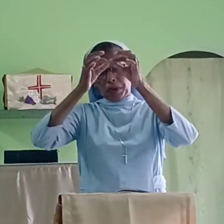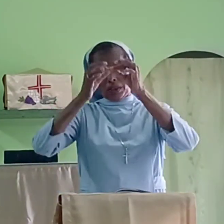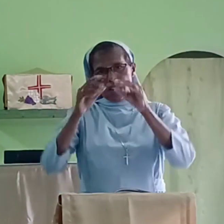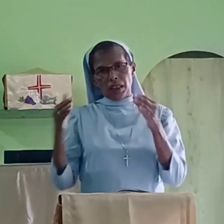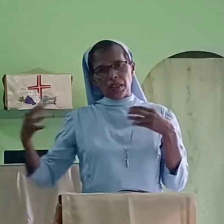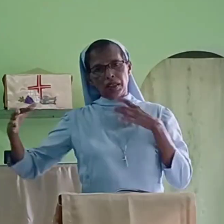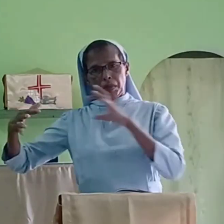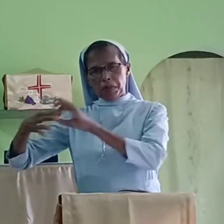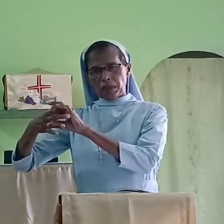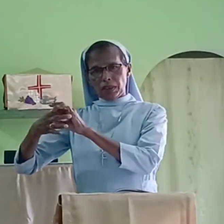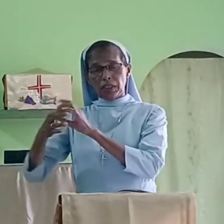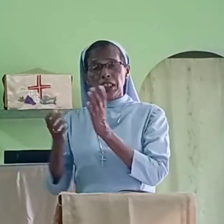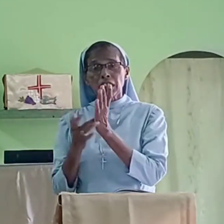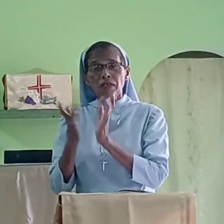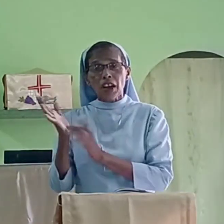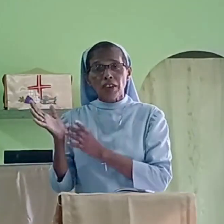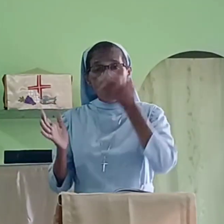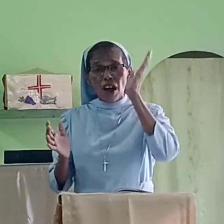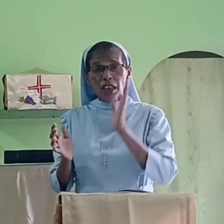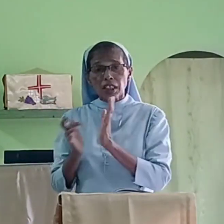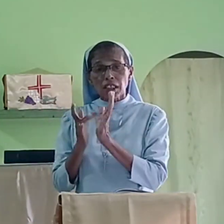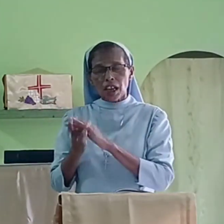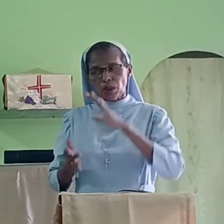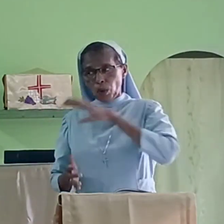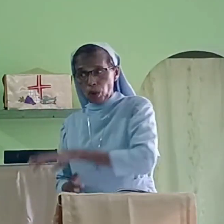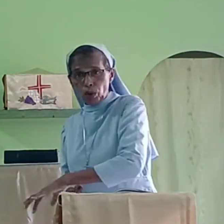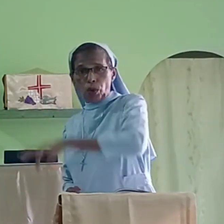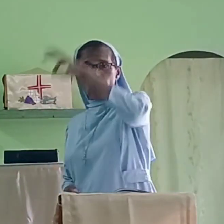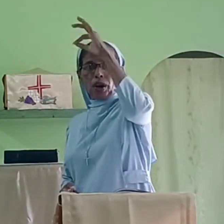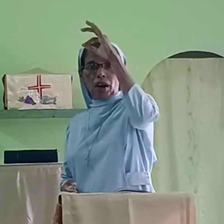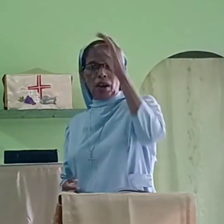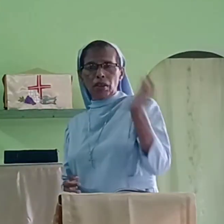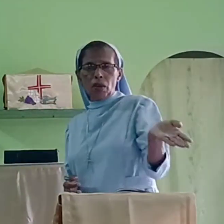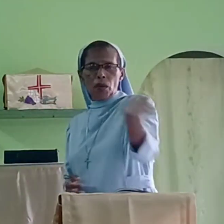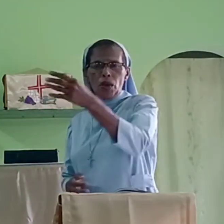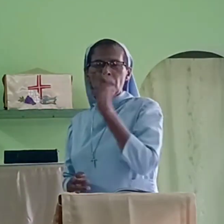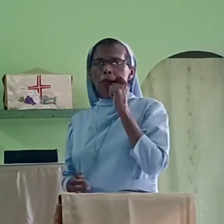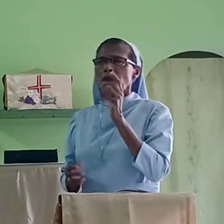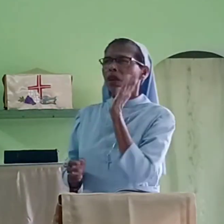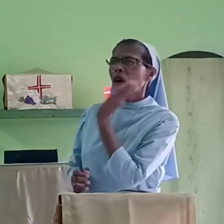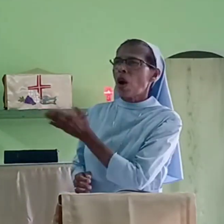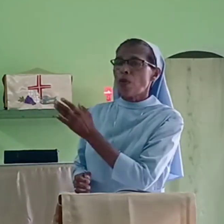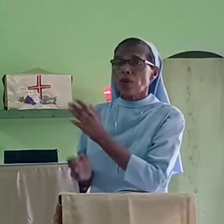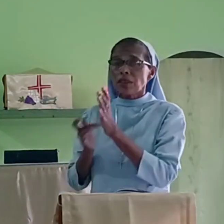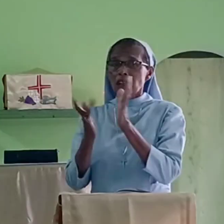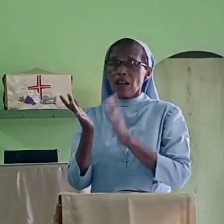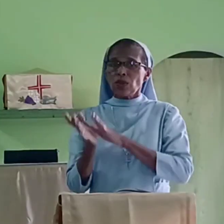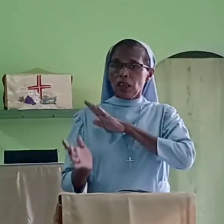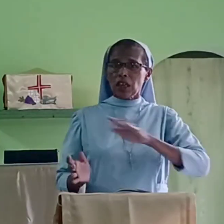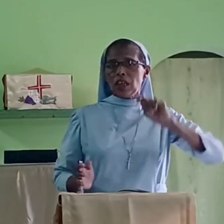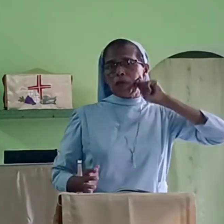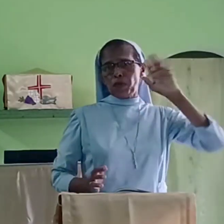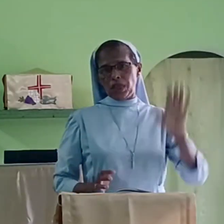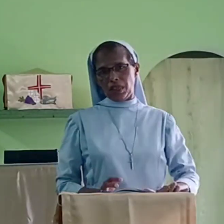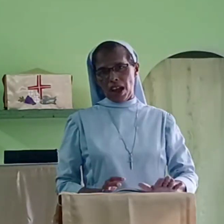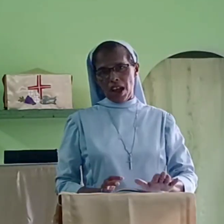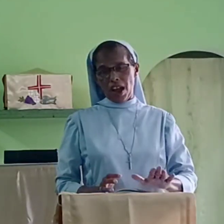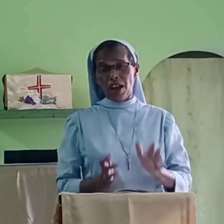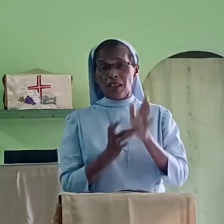දිව්‍ය සත්ප්‍රසාදය තුළ ජීවමානව වැඩ සිටින දෙවියන් වහන්සේ විසින් උත්ථාන කරනු ලැබූ දේව පුත්‍රයා. ජේසුස් වහන්සේගේ